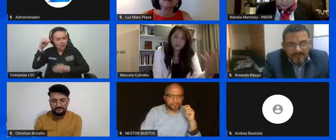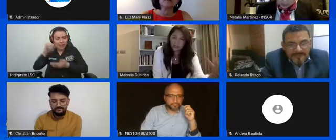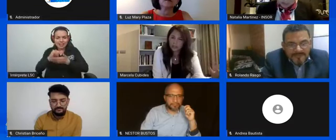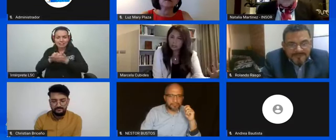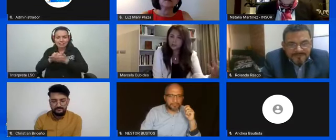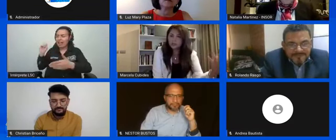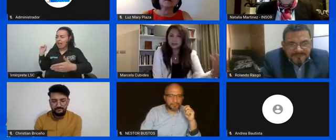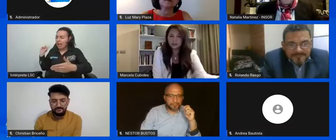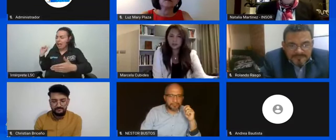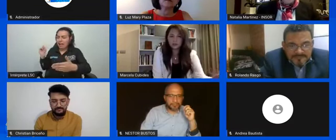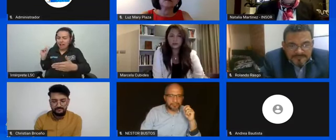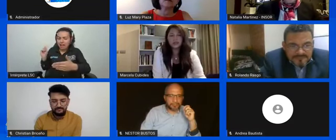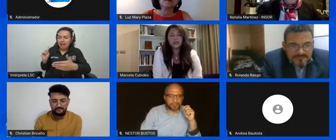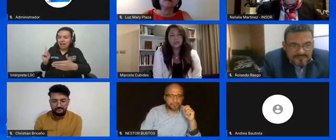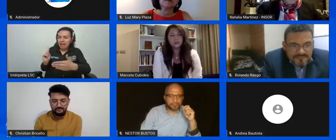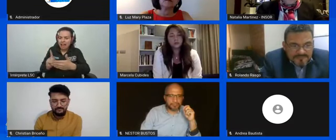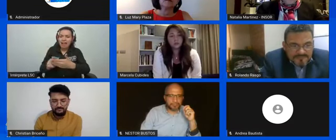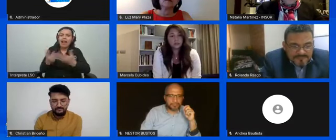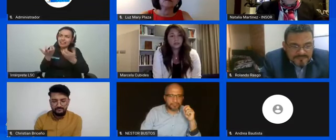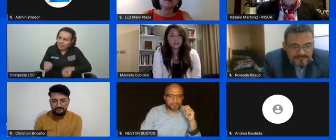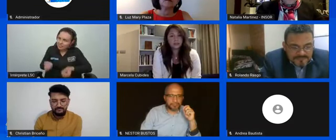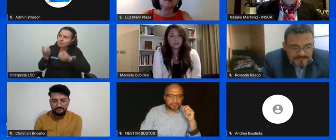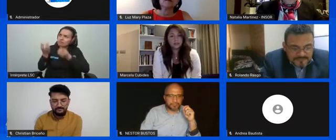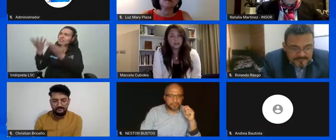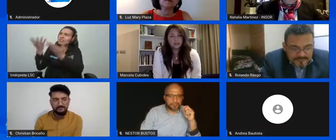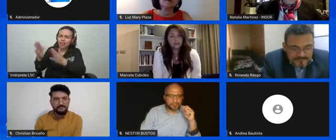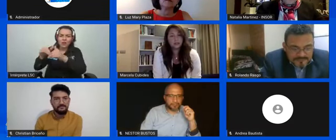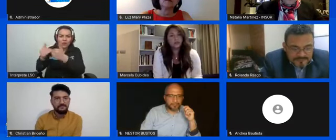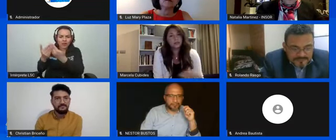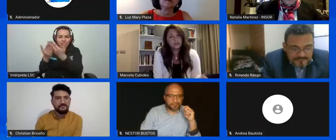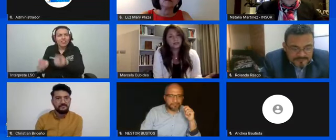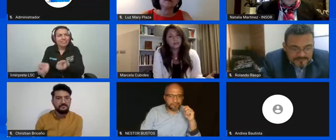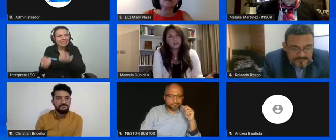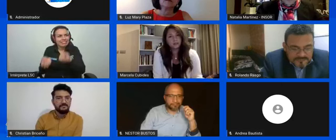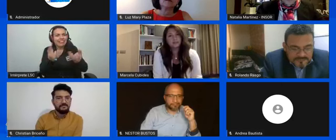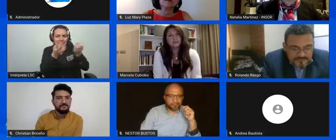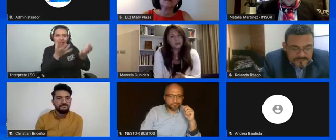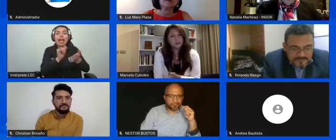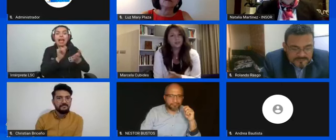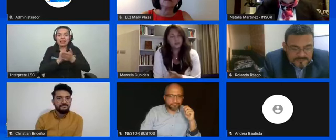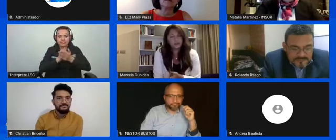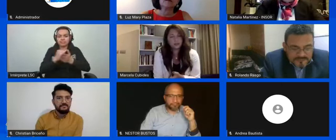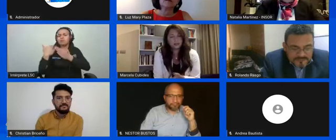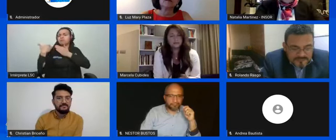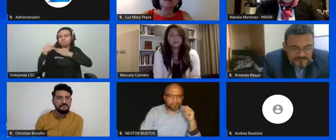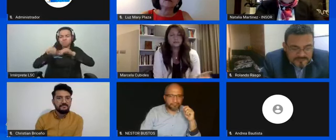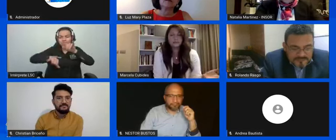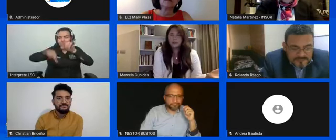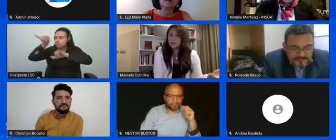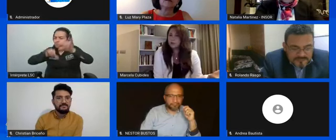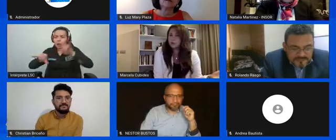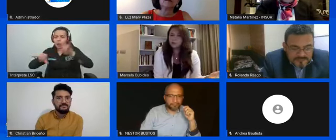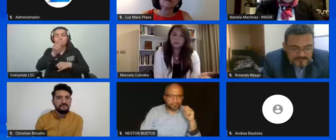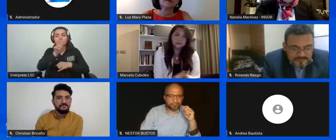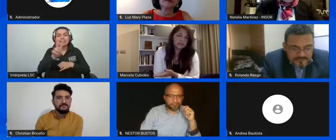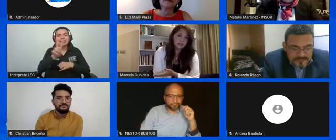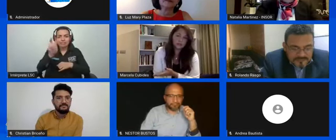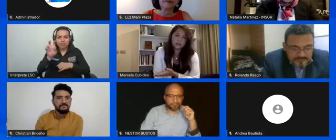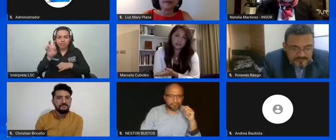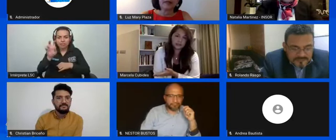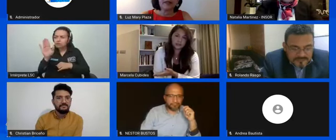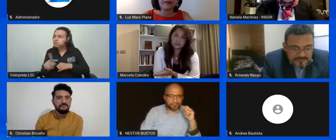a los colegios, al territorio. Estuvimos en 27 departamentos con enlaces permanentes en 10 ciudades y acompañamos más